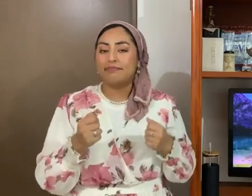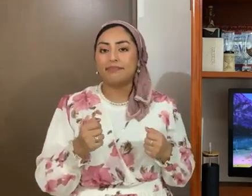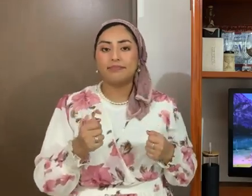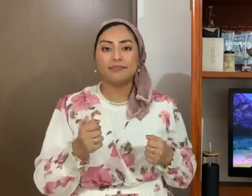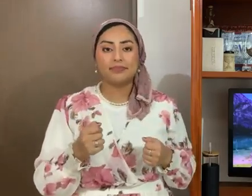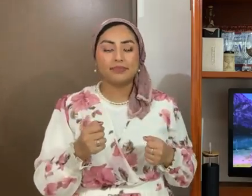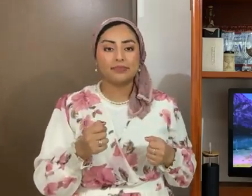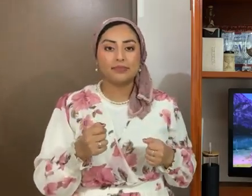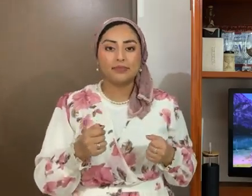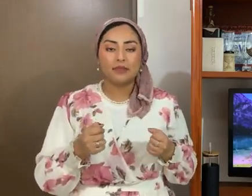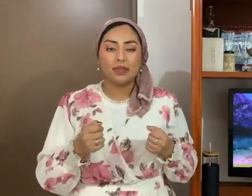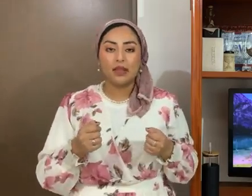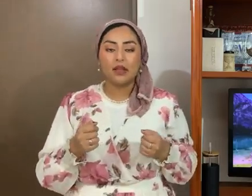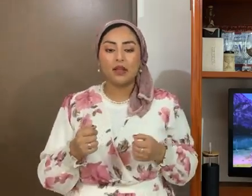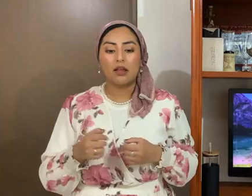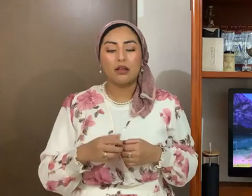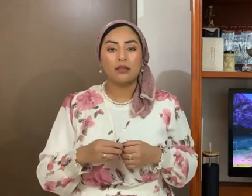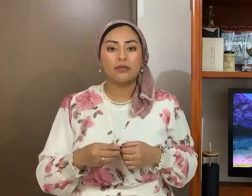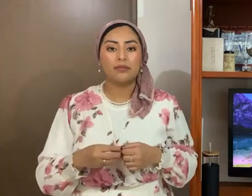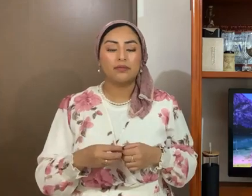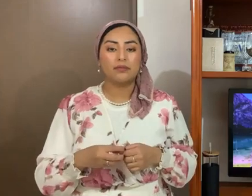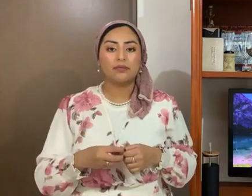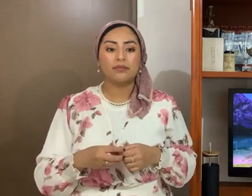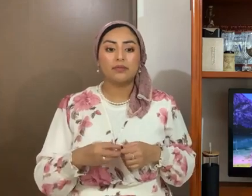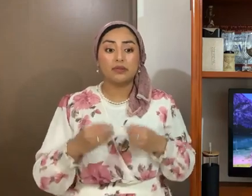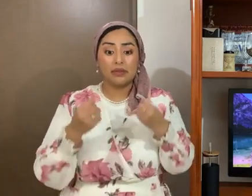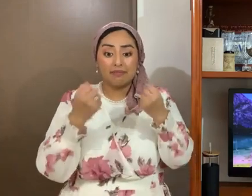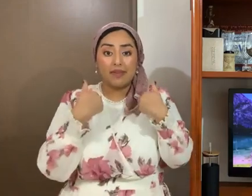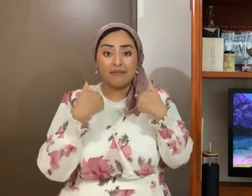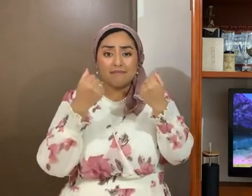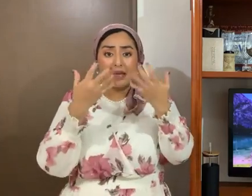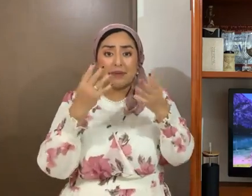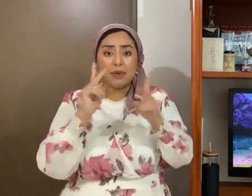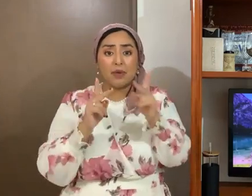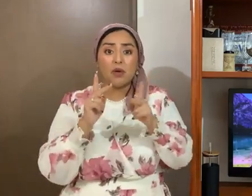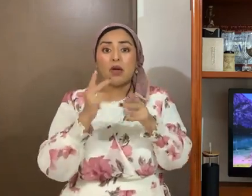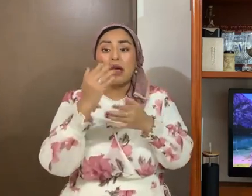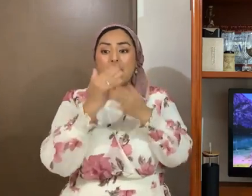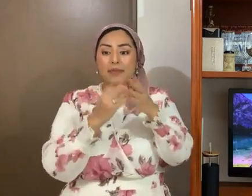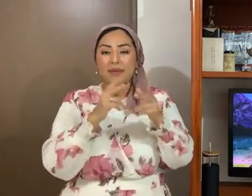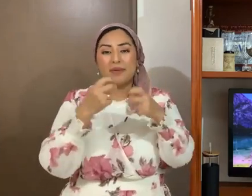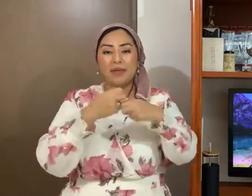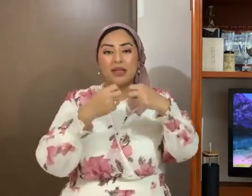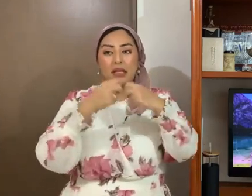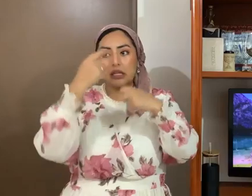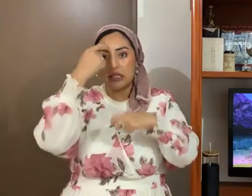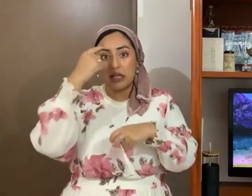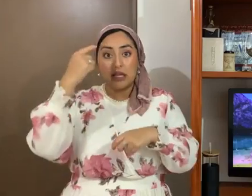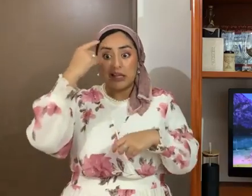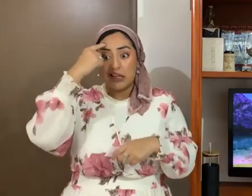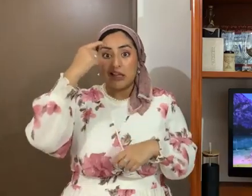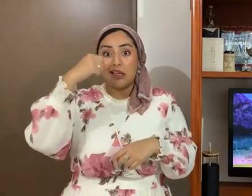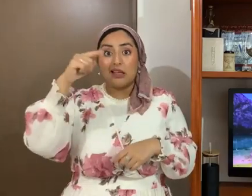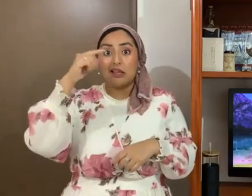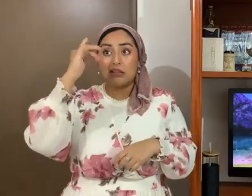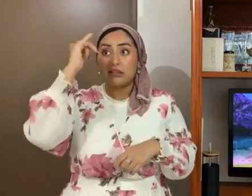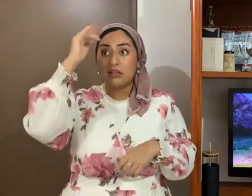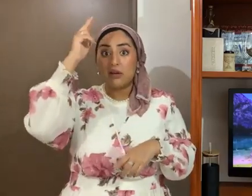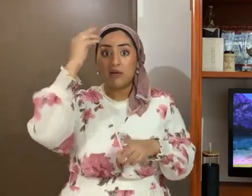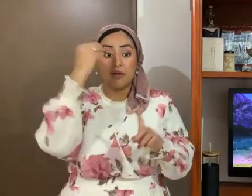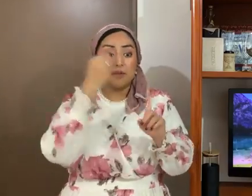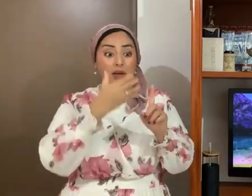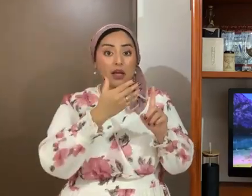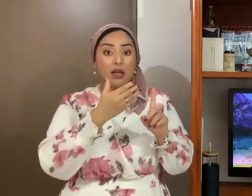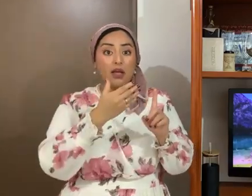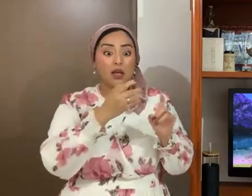sencillo. Aunque no les guste lo que se les tenga que decir. Hay mucha gente que tiene delirios y entonces cree que el Eterno Yahweh les va a hablar como le